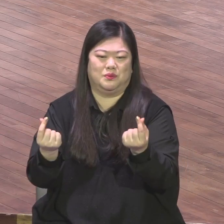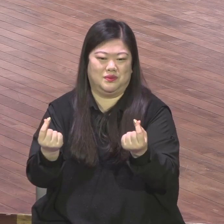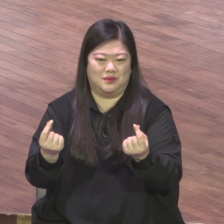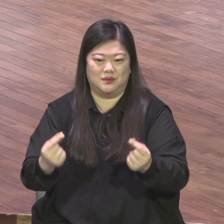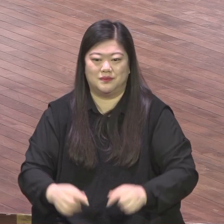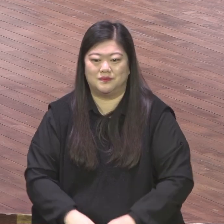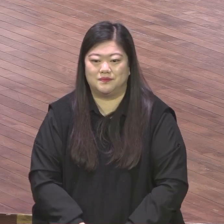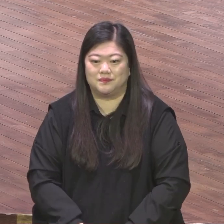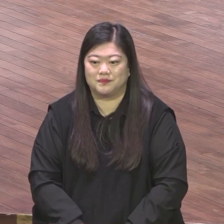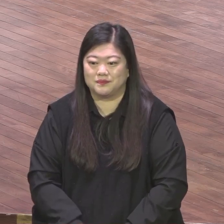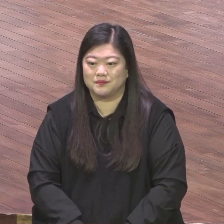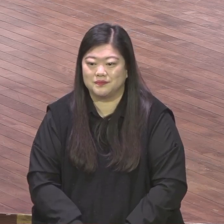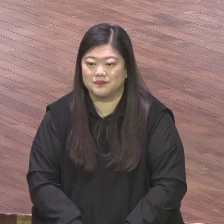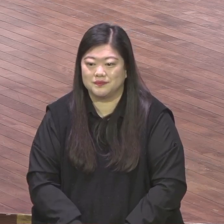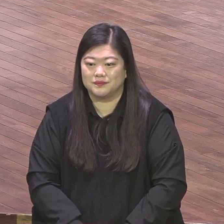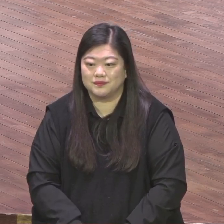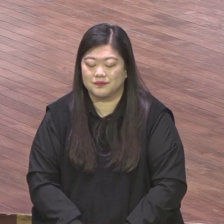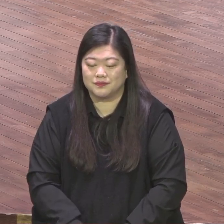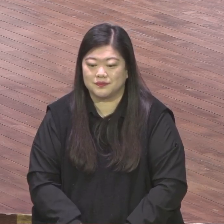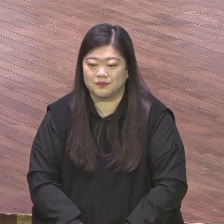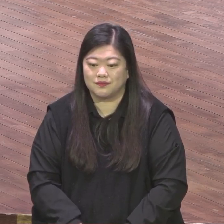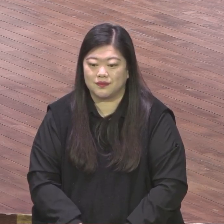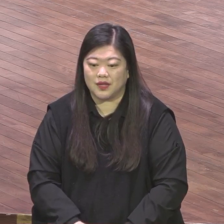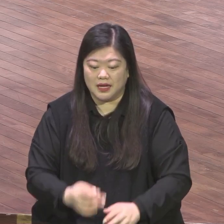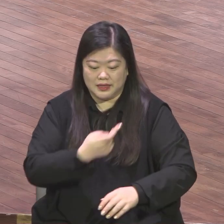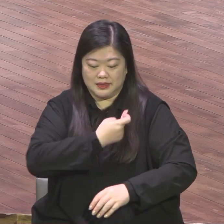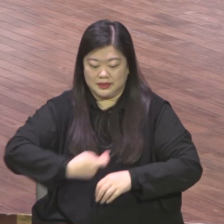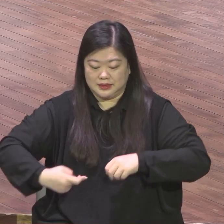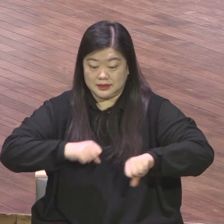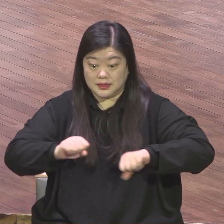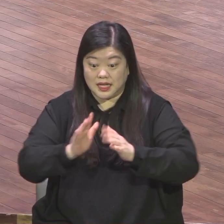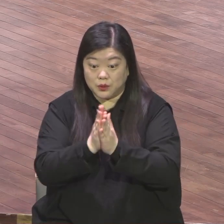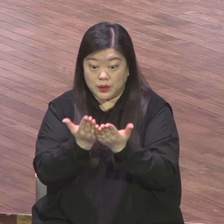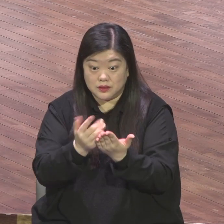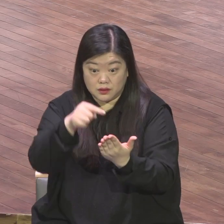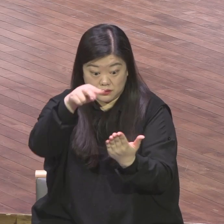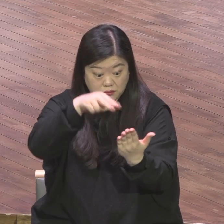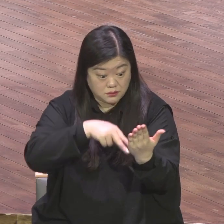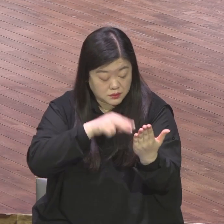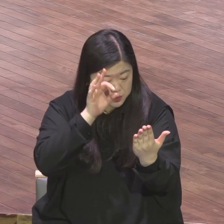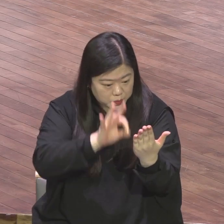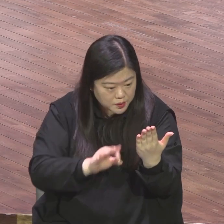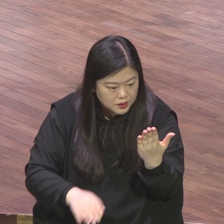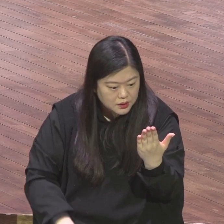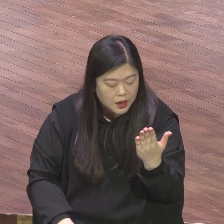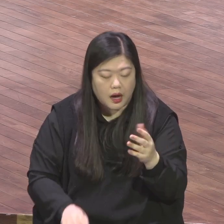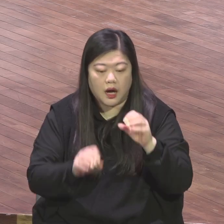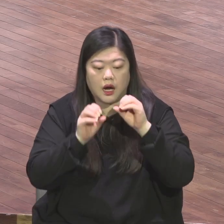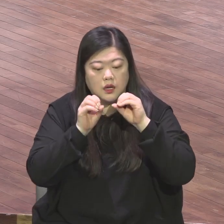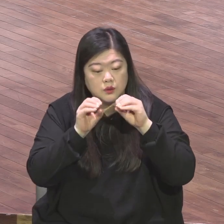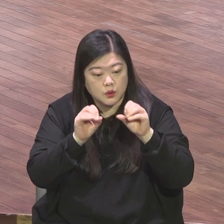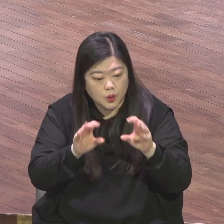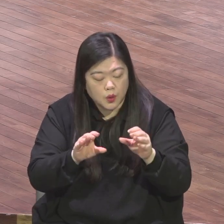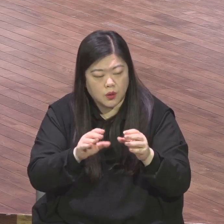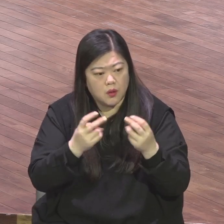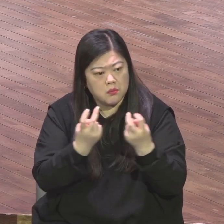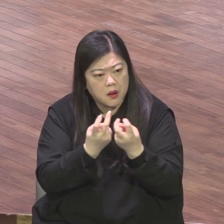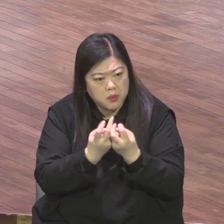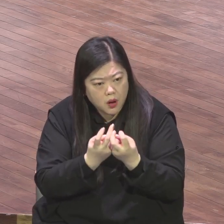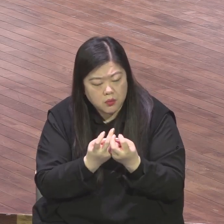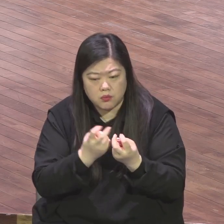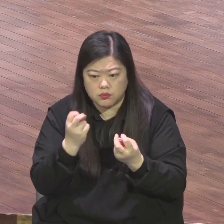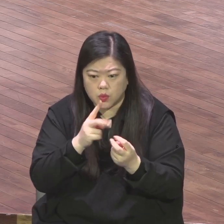속에, 말씀 속에 보면 언약적 도전을 위한 영적 로드맵이 다 여기 다 담겨져 있습니다.